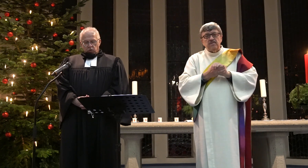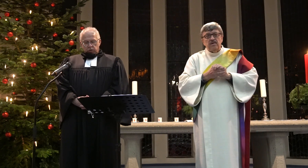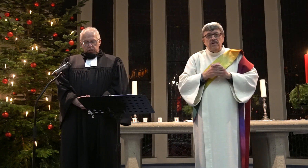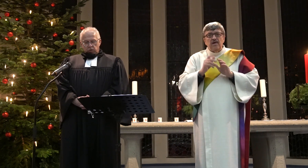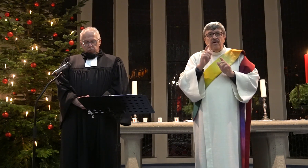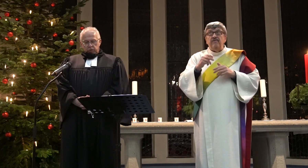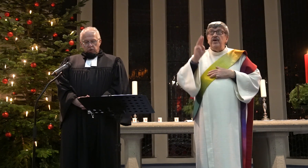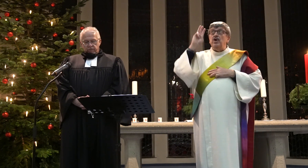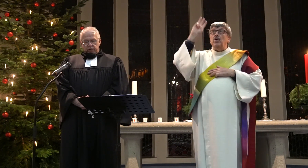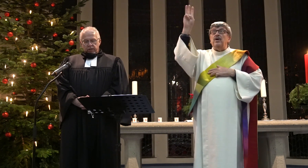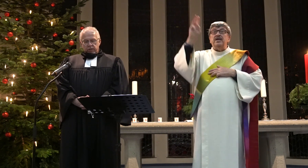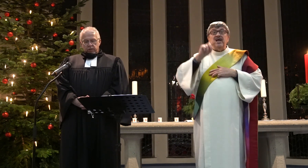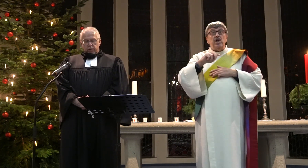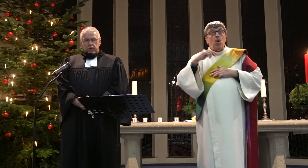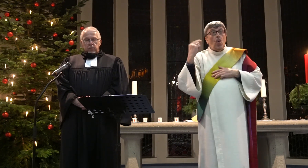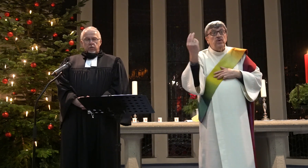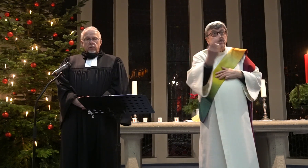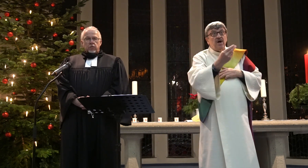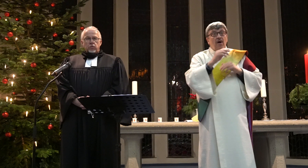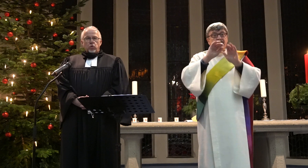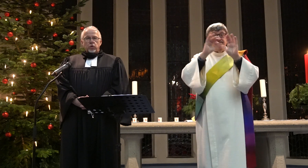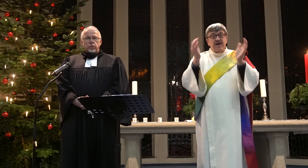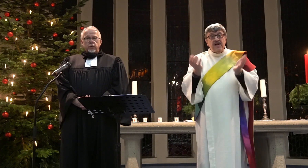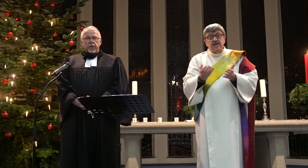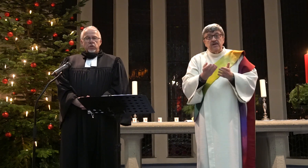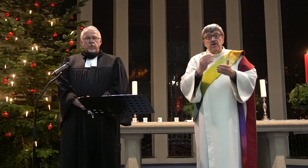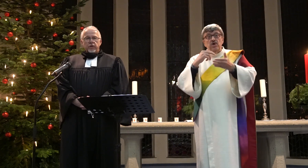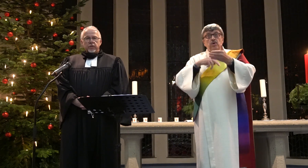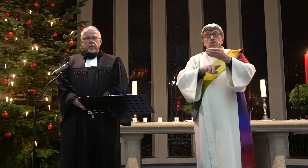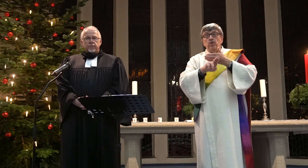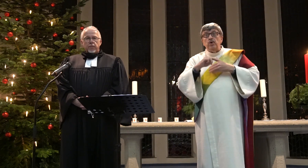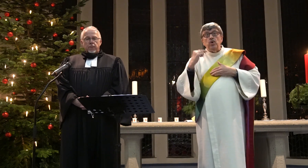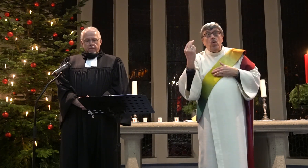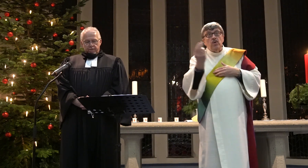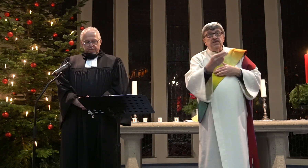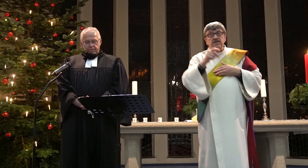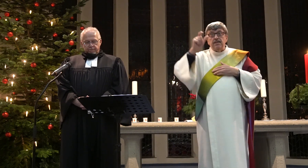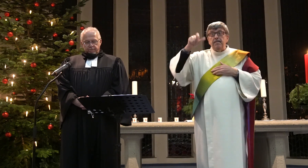wenn Gott in unserer Welt durch uns Mensch wird.